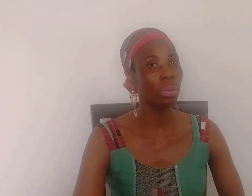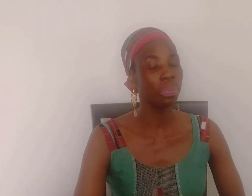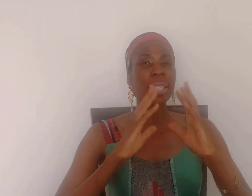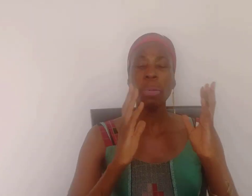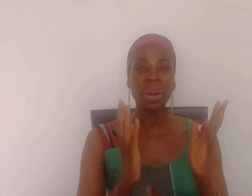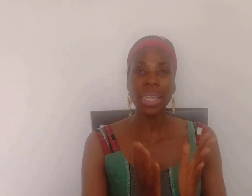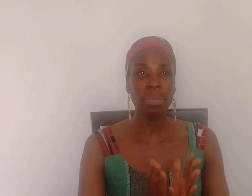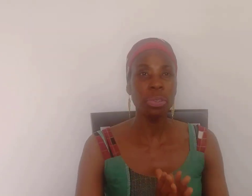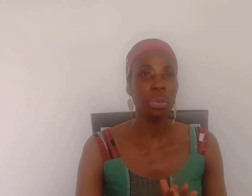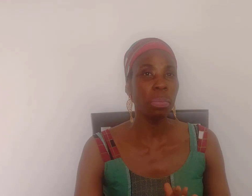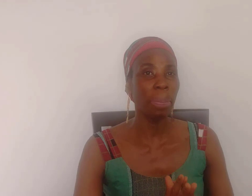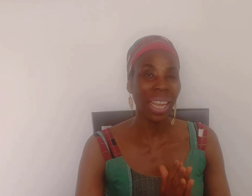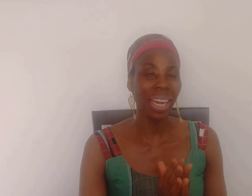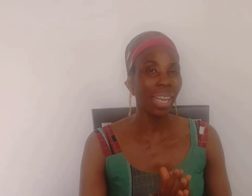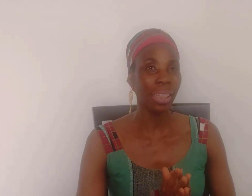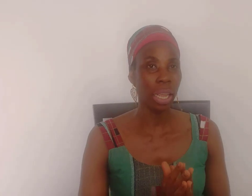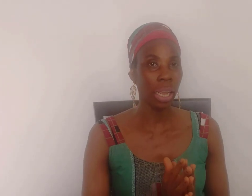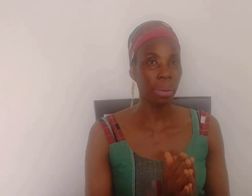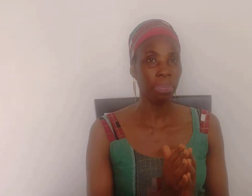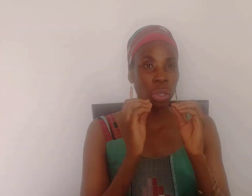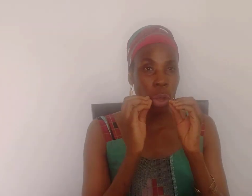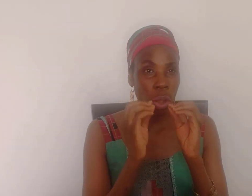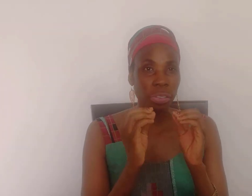1998. E só para termos uma pequena ideia,